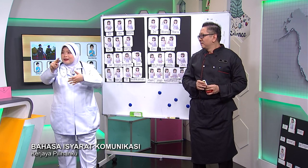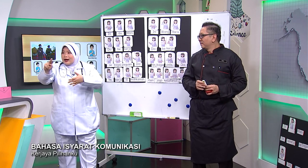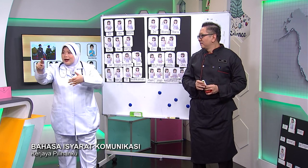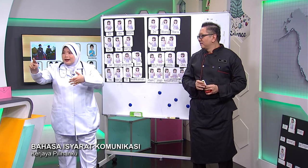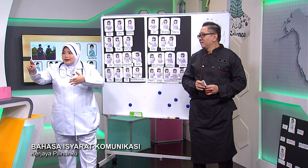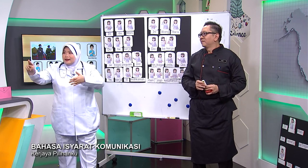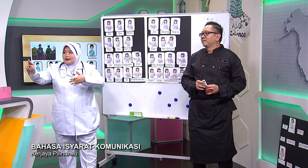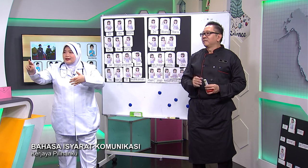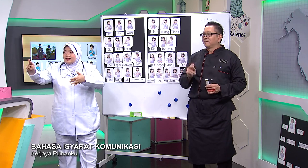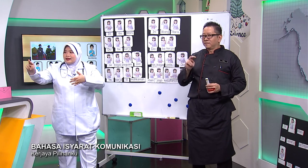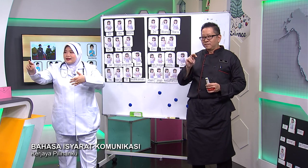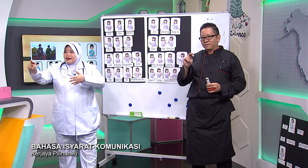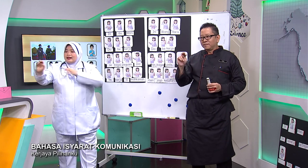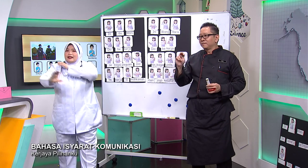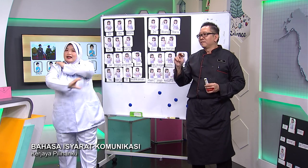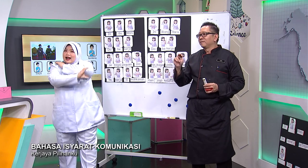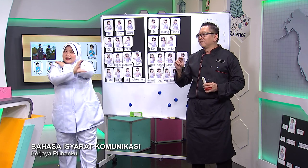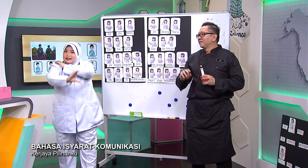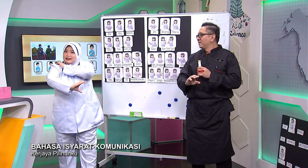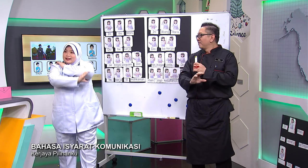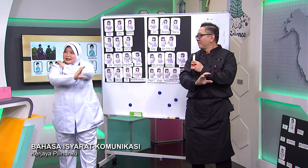keselamatan dan